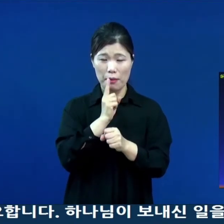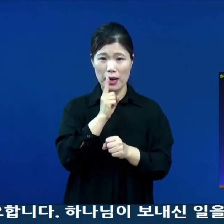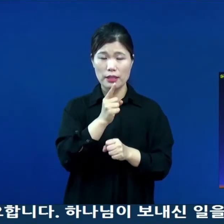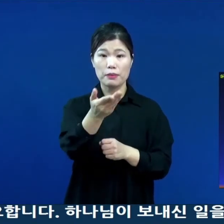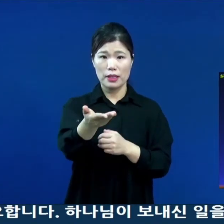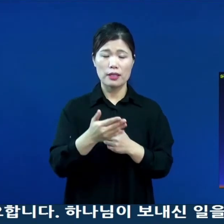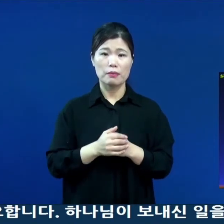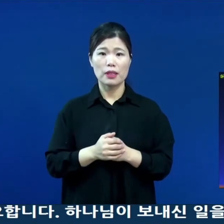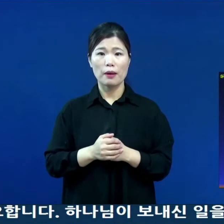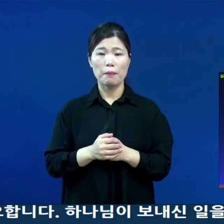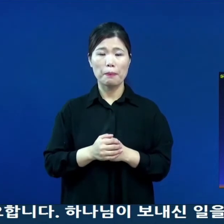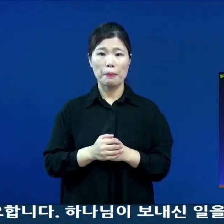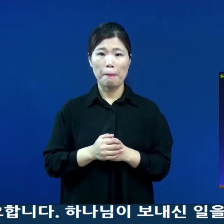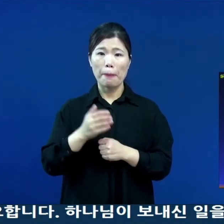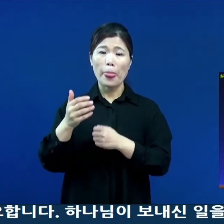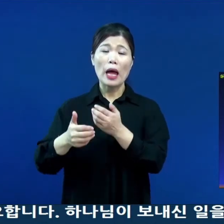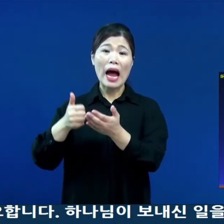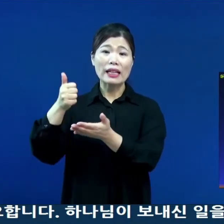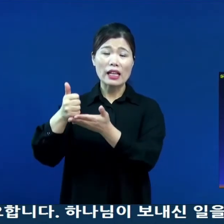하나님의 일은